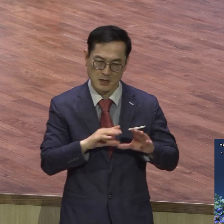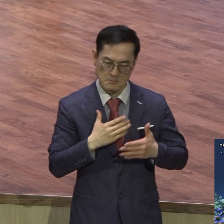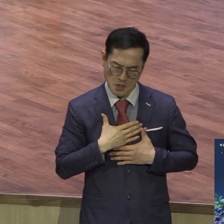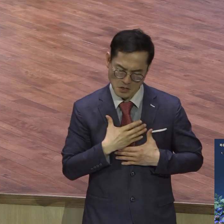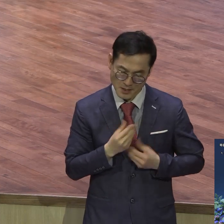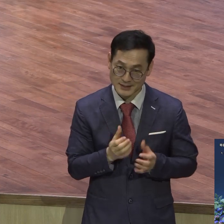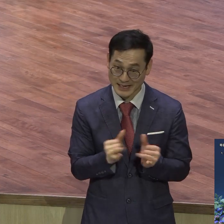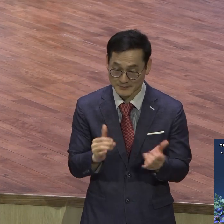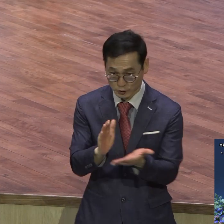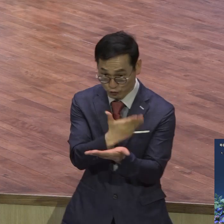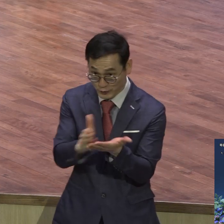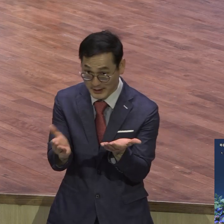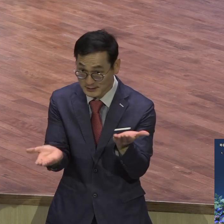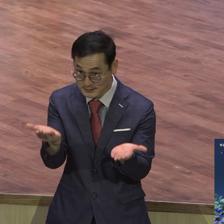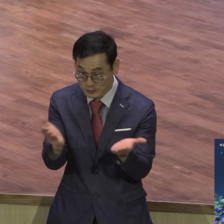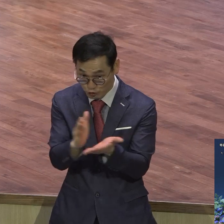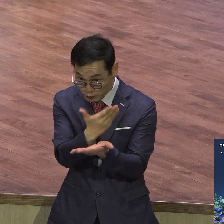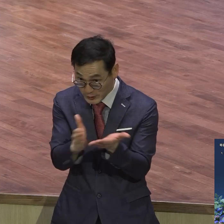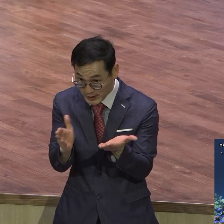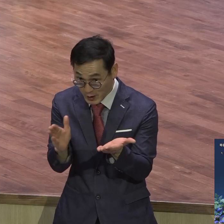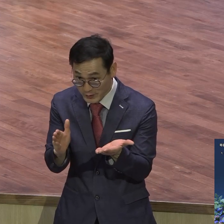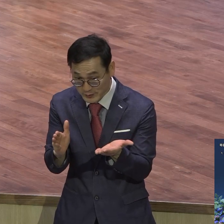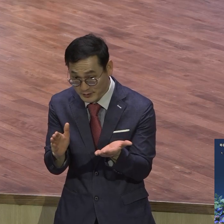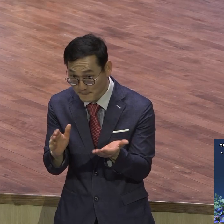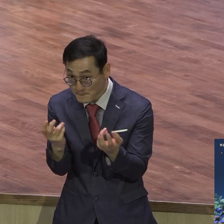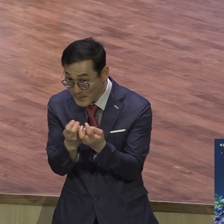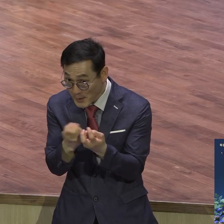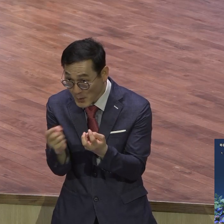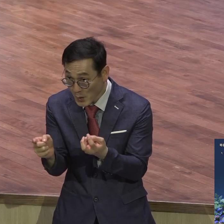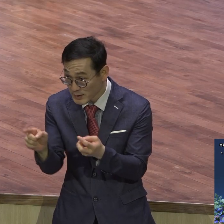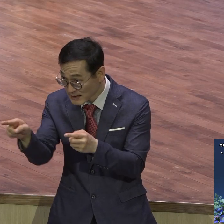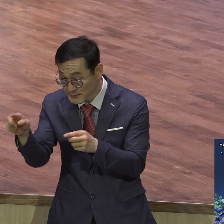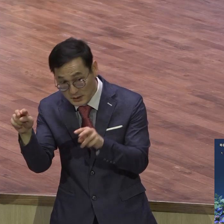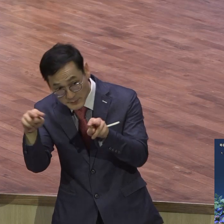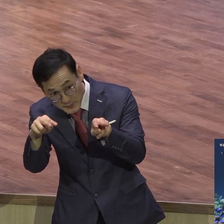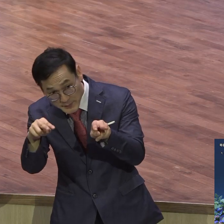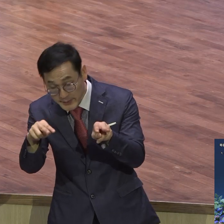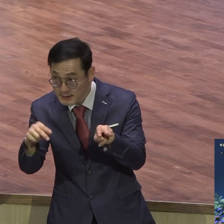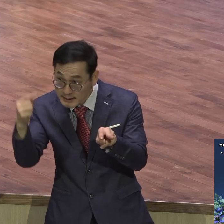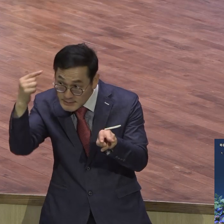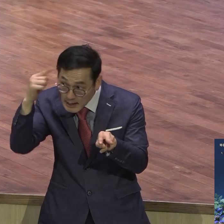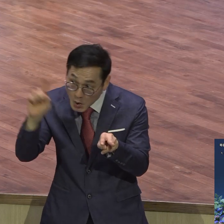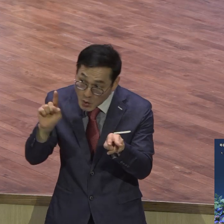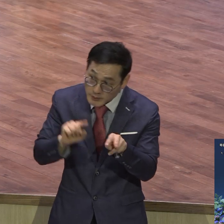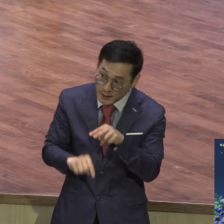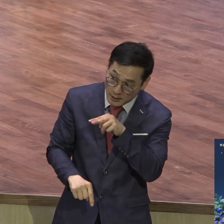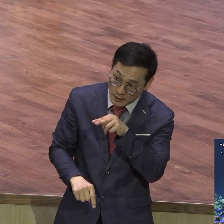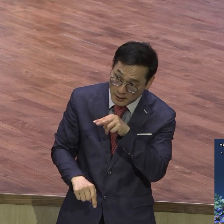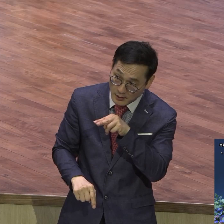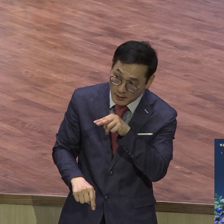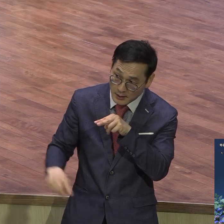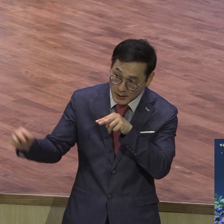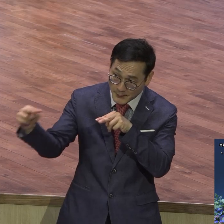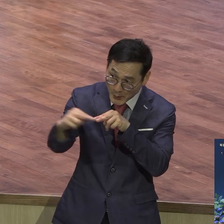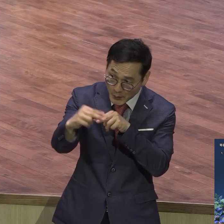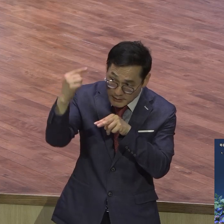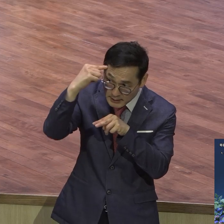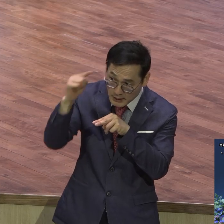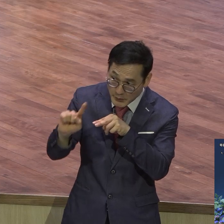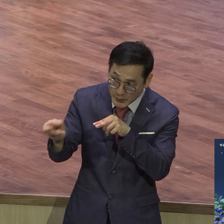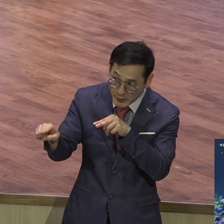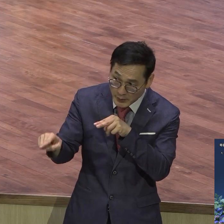구분하는 차이는 주변을 바라보는 시각이라고 그랬어요. 주변을 바라보는 시각. 습관적으로 다른